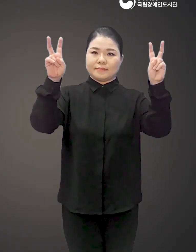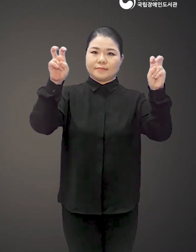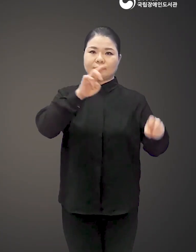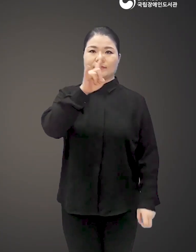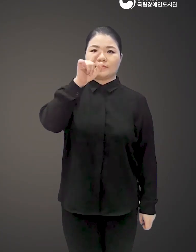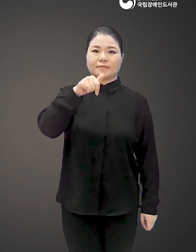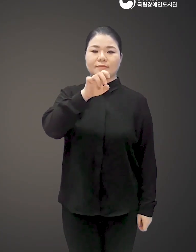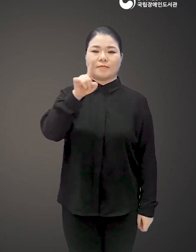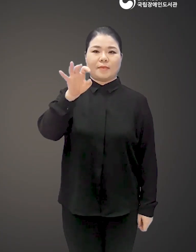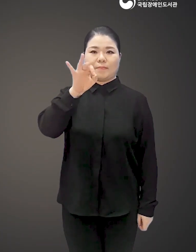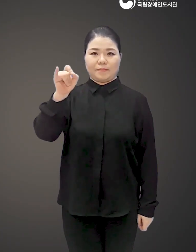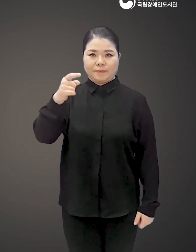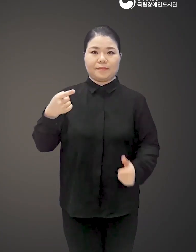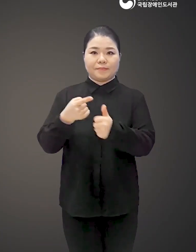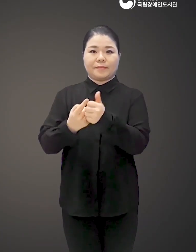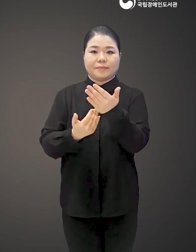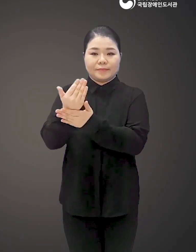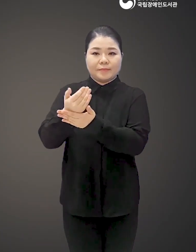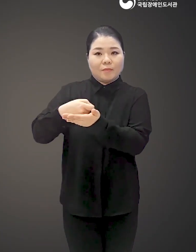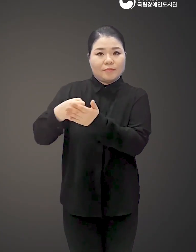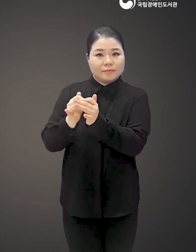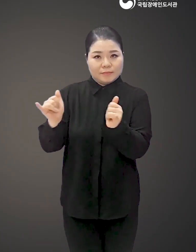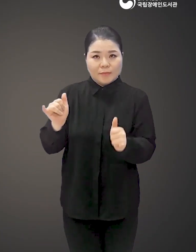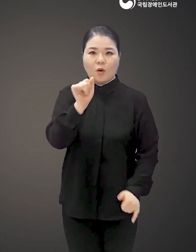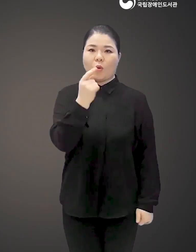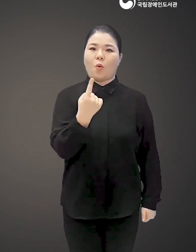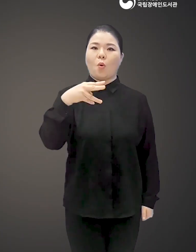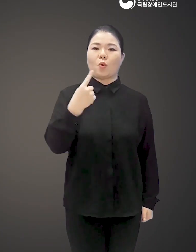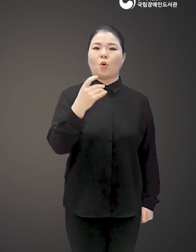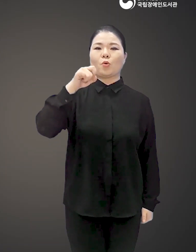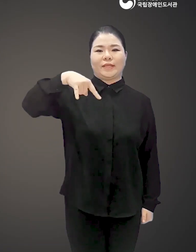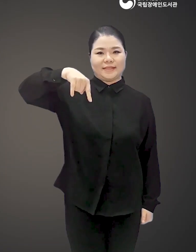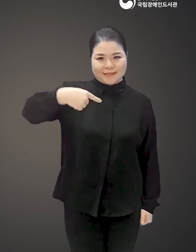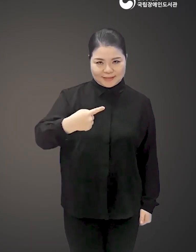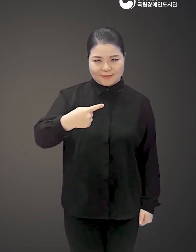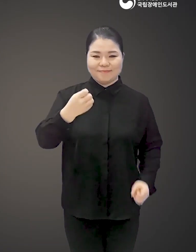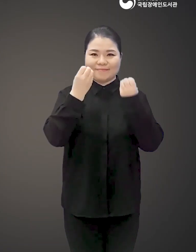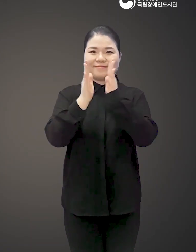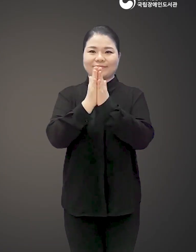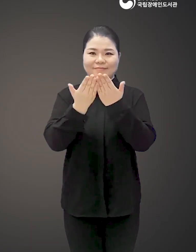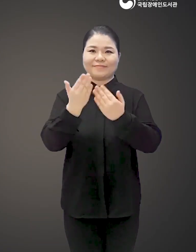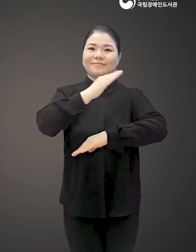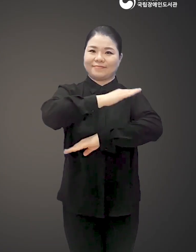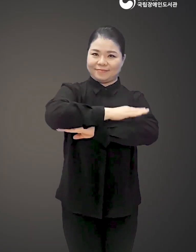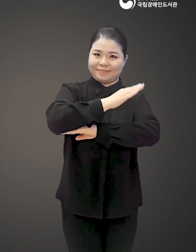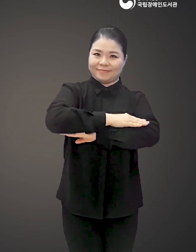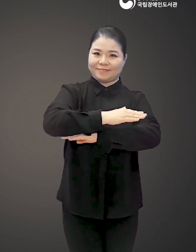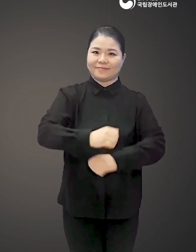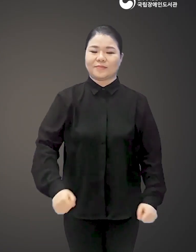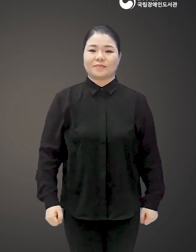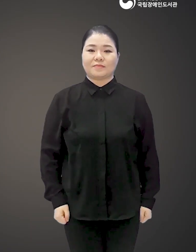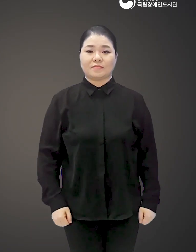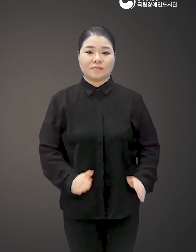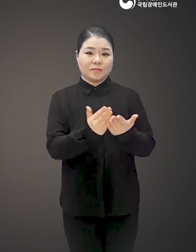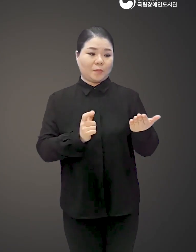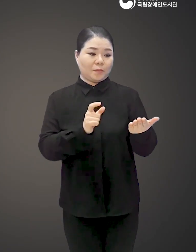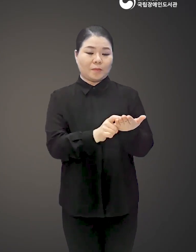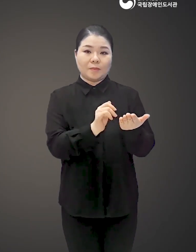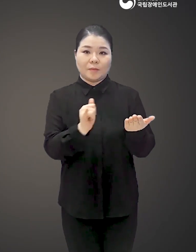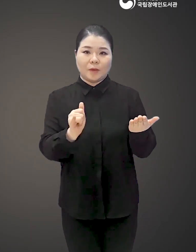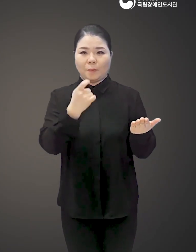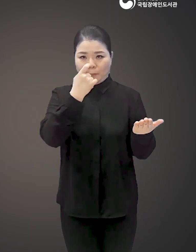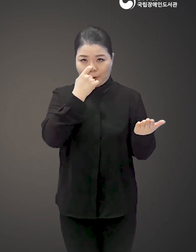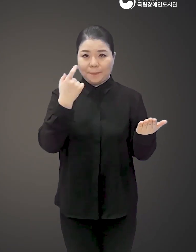넥파이 살인 사건의 작가 앤서니 호로이츠가 돌아왔다. 자신이 쓴 책의 등장인물이 되어